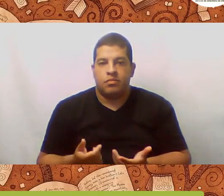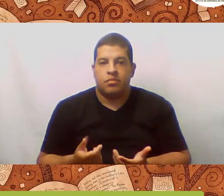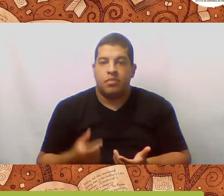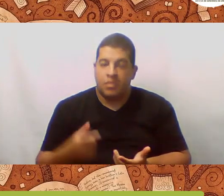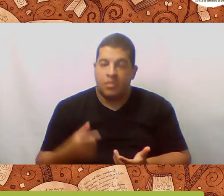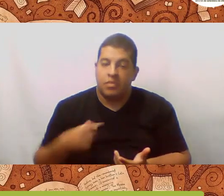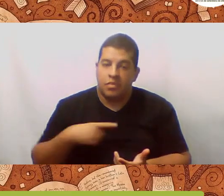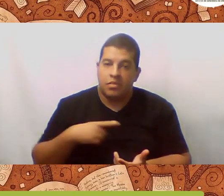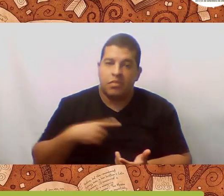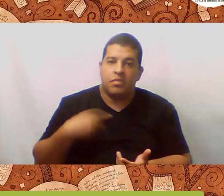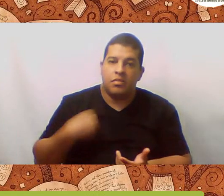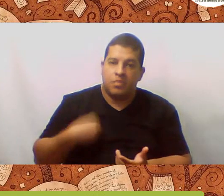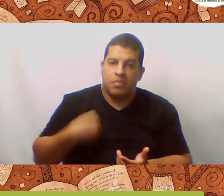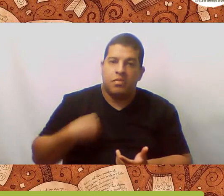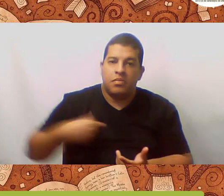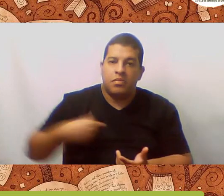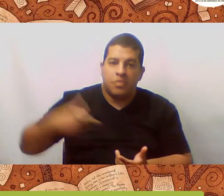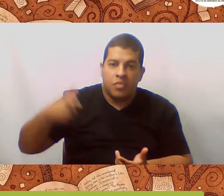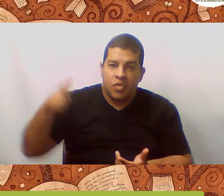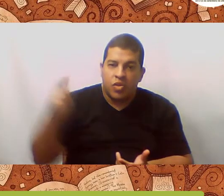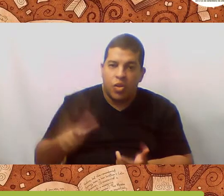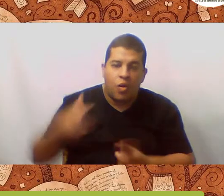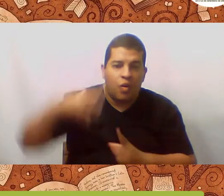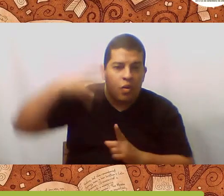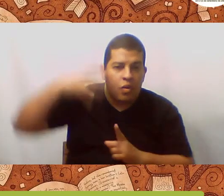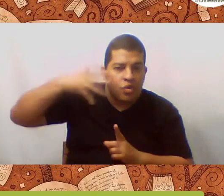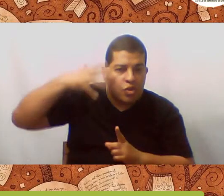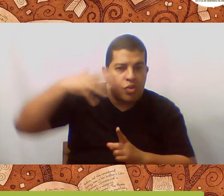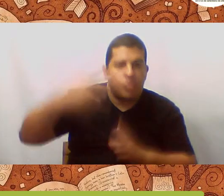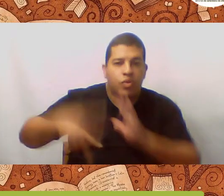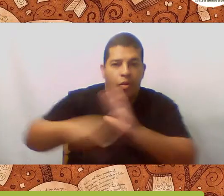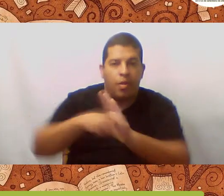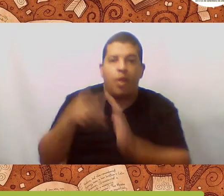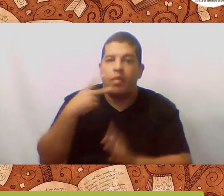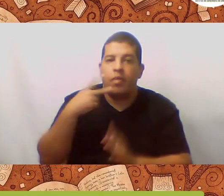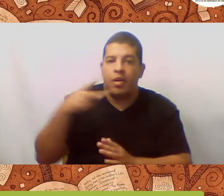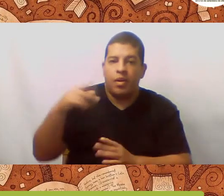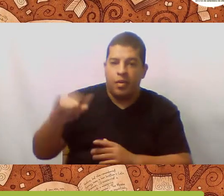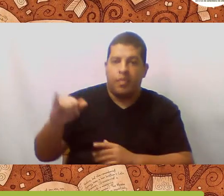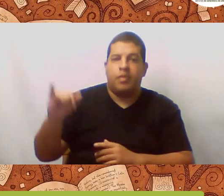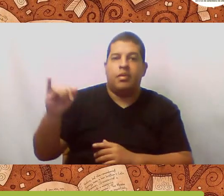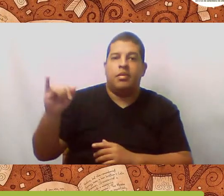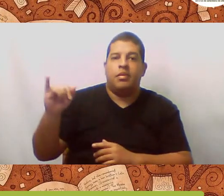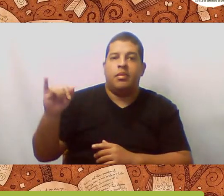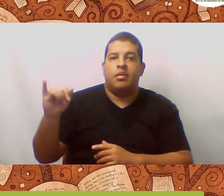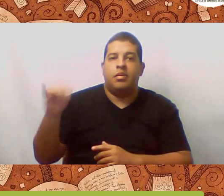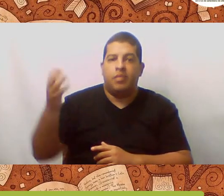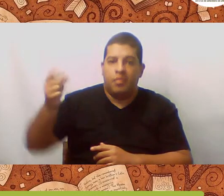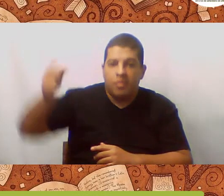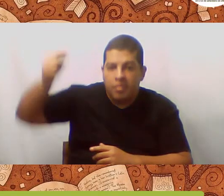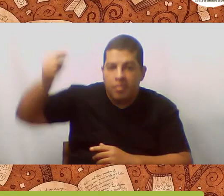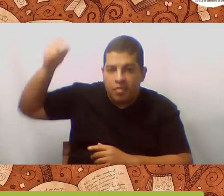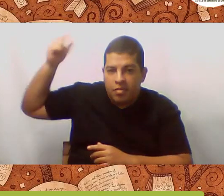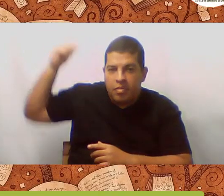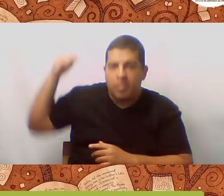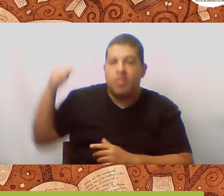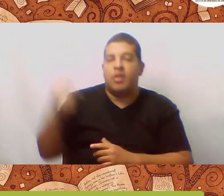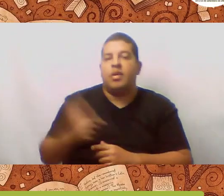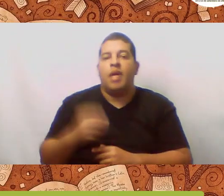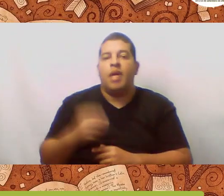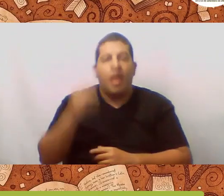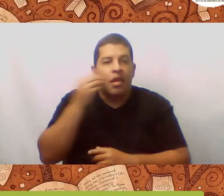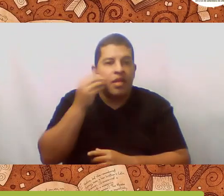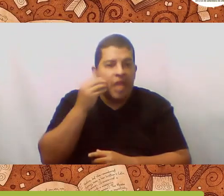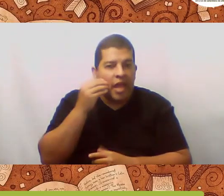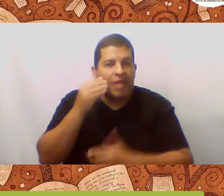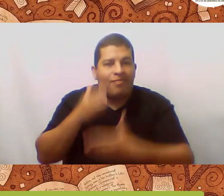resistência do discurso propriamente patriarcal de tentar, de alguma maneira, barrar essa